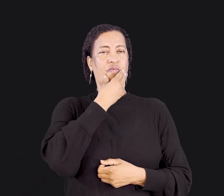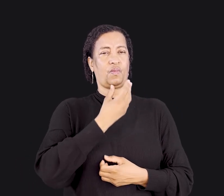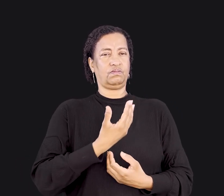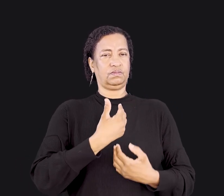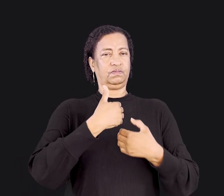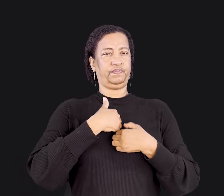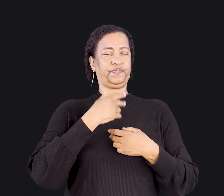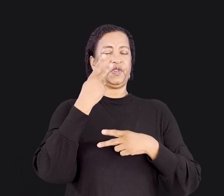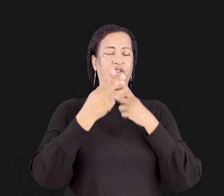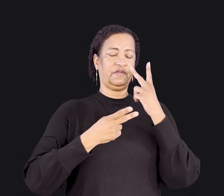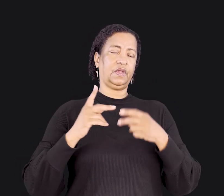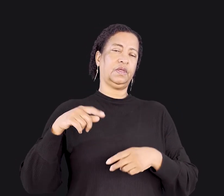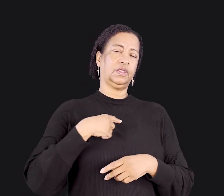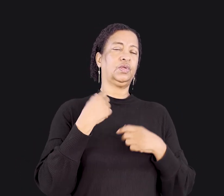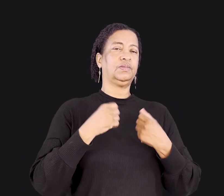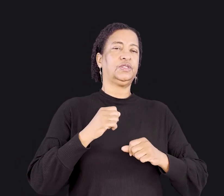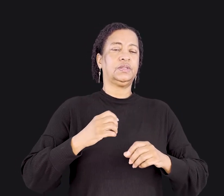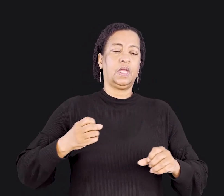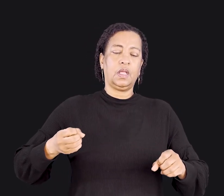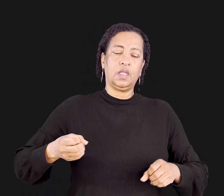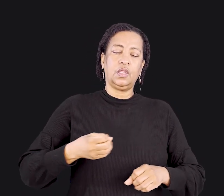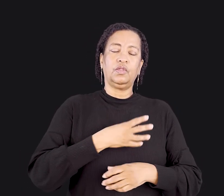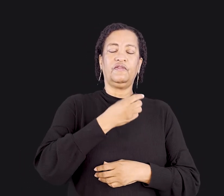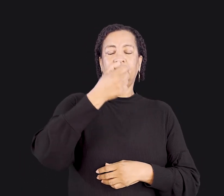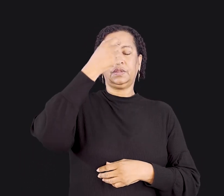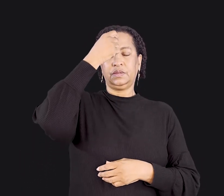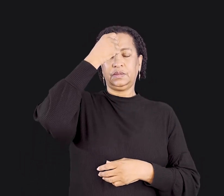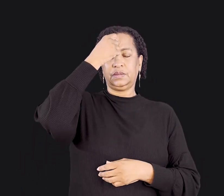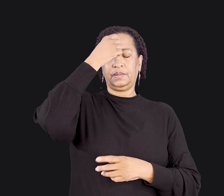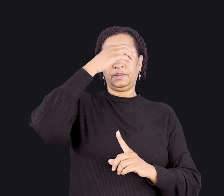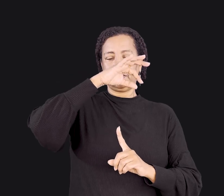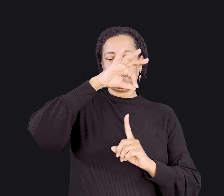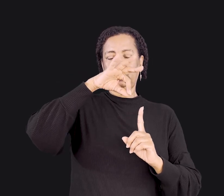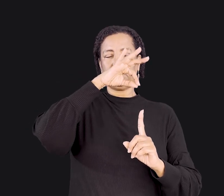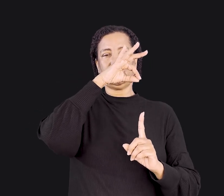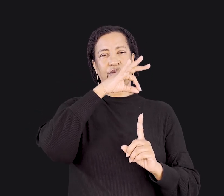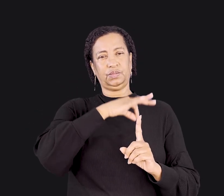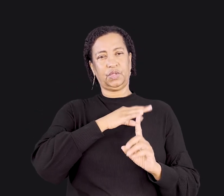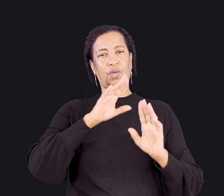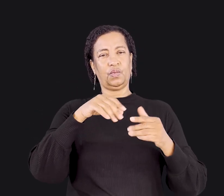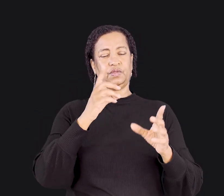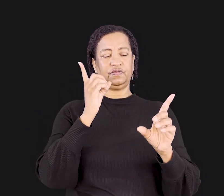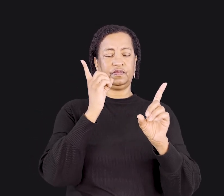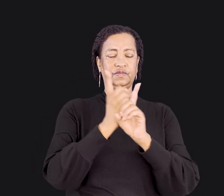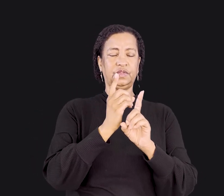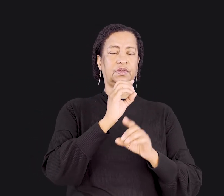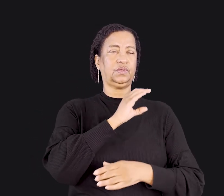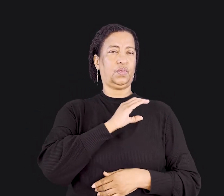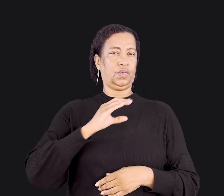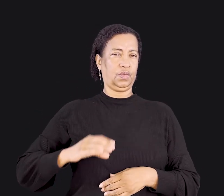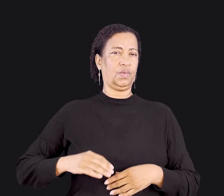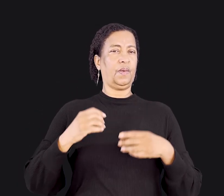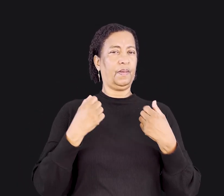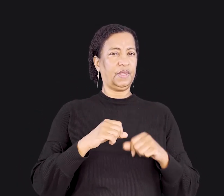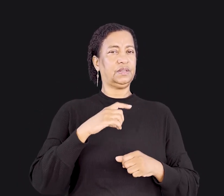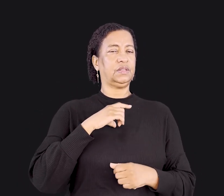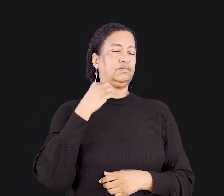ele quer dizer que devemos ser renovados na mente e no espírito. Quando você tem um encontro com Cristo, precisa passar por uma experiência